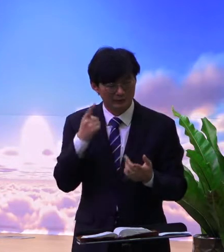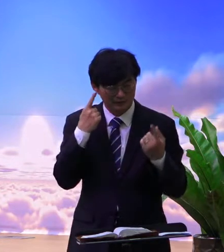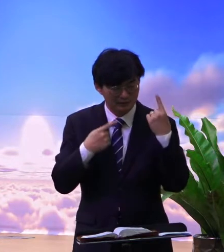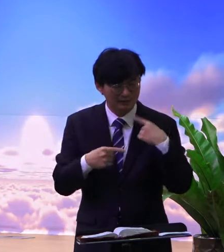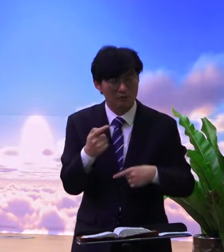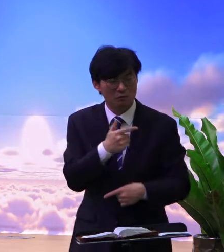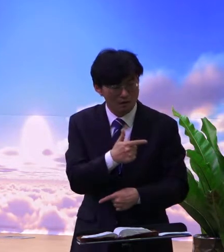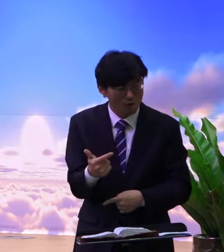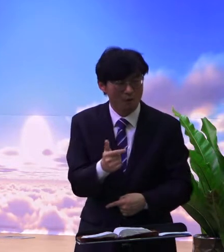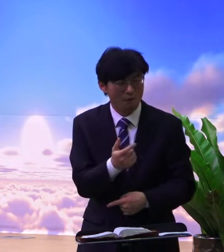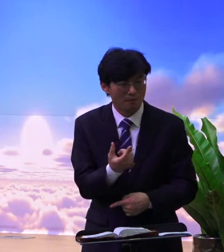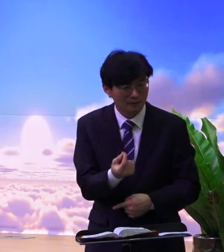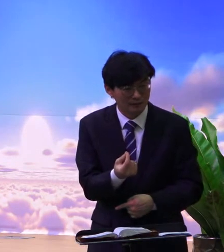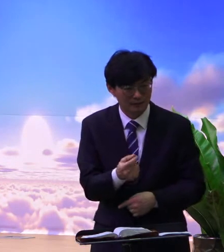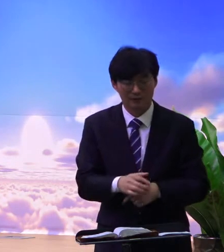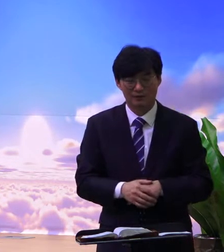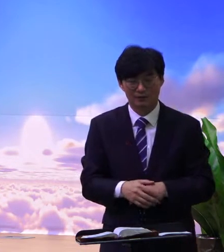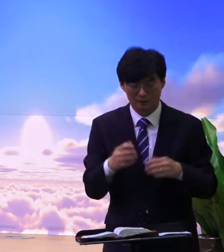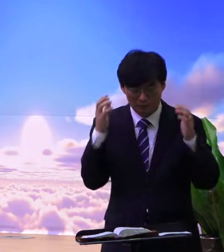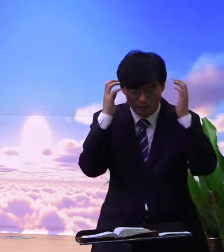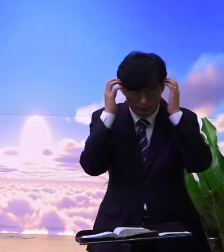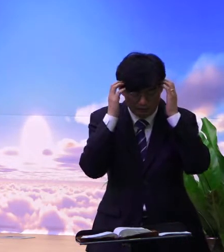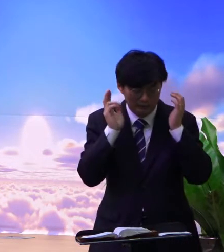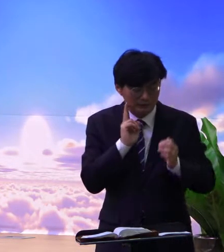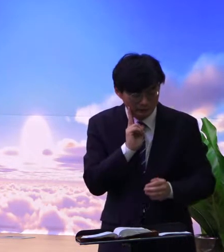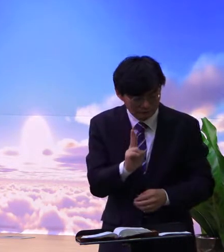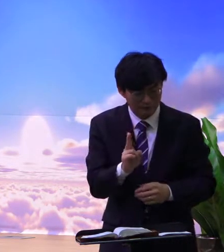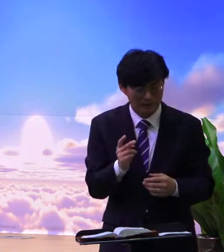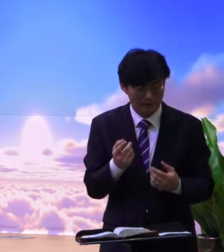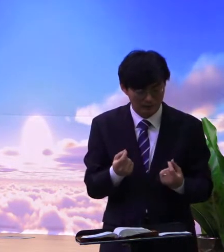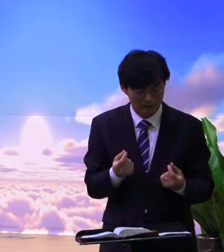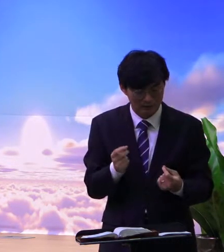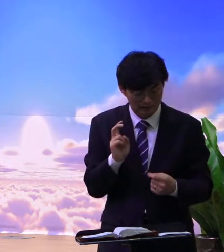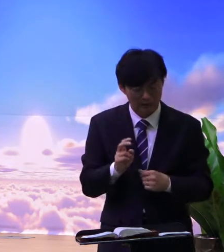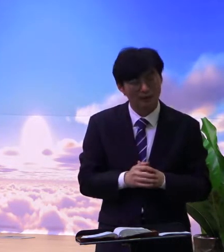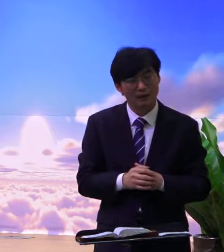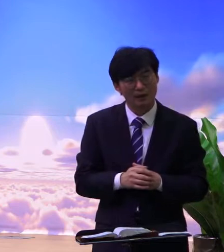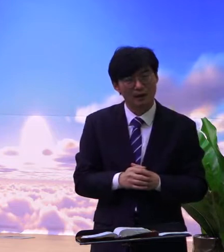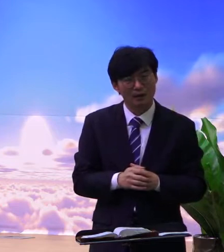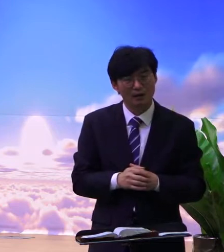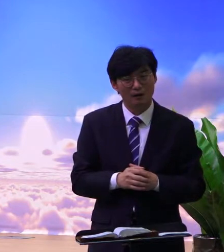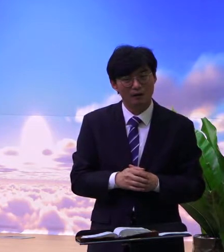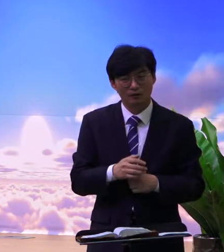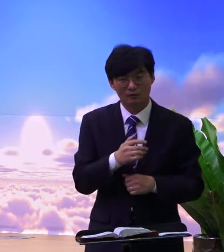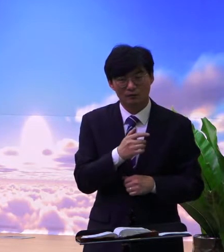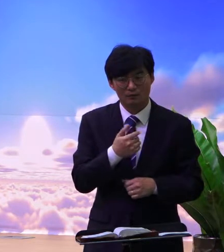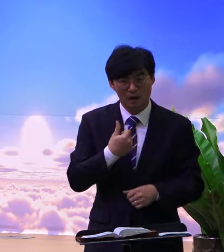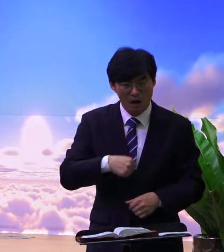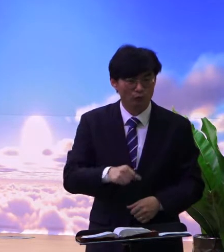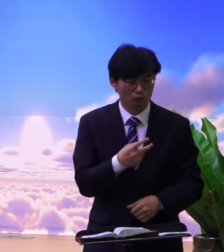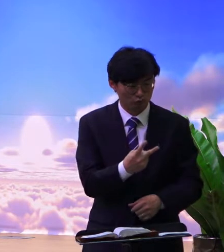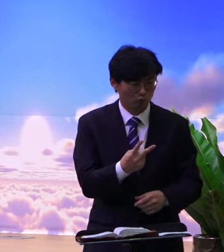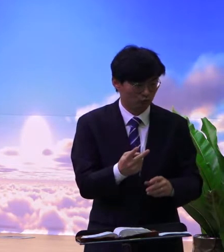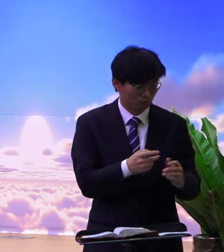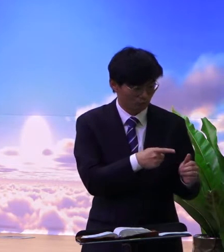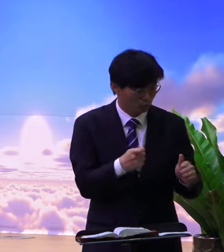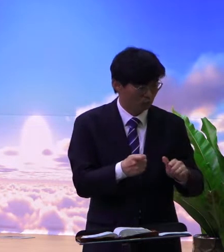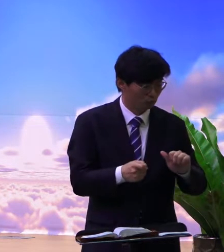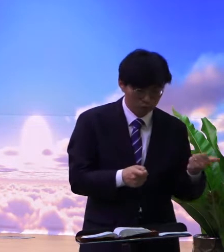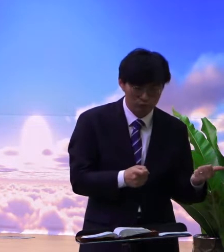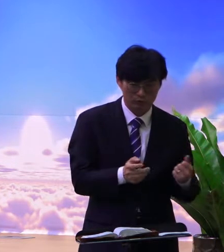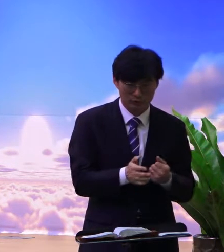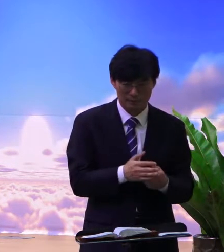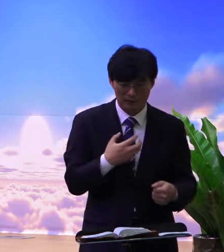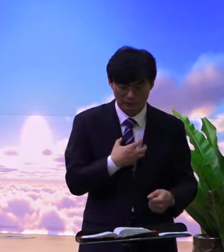찢어지고 얼마나 정말 고통스러웠겠습니까? 말로 표현할 수 없는 그런 고통이 밀려왔을 텐데